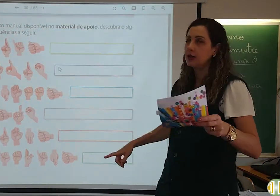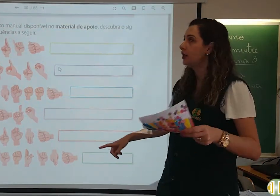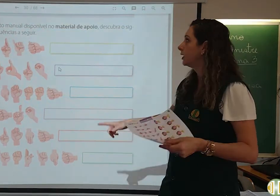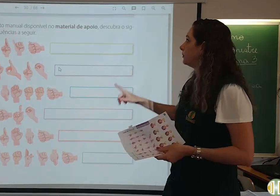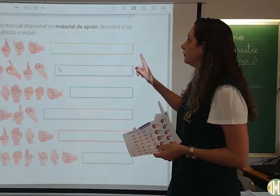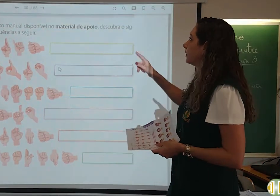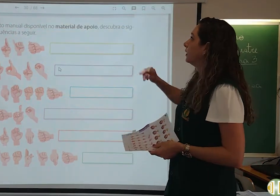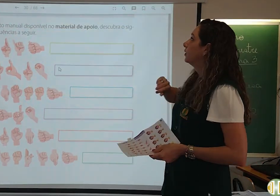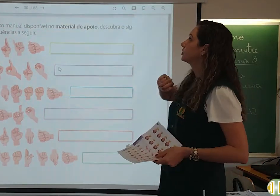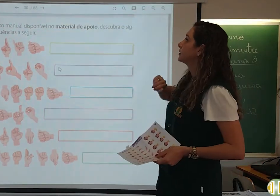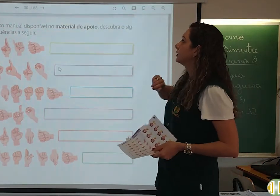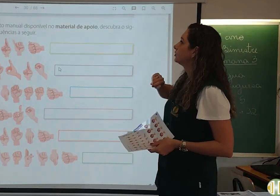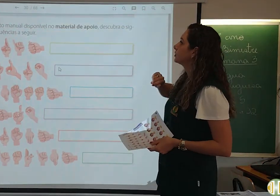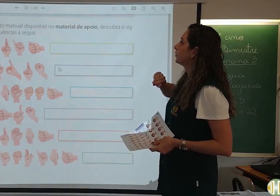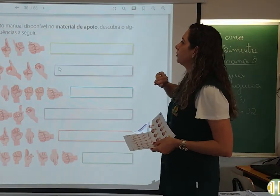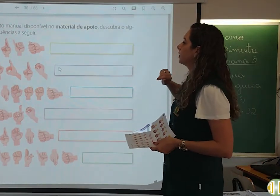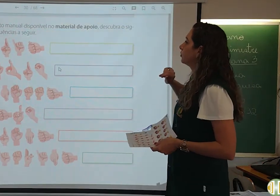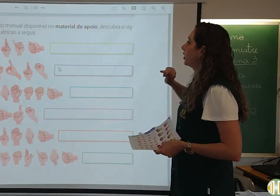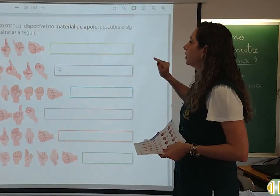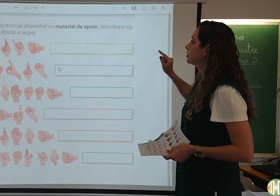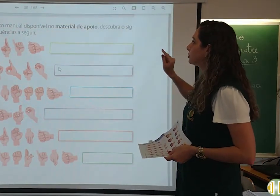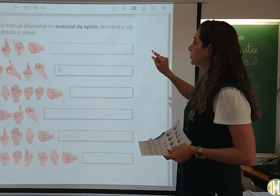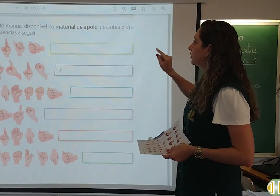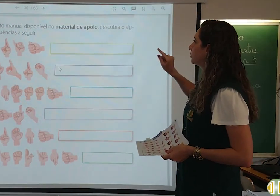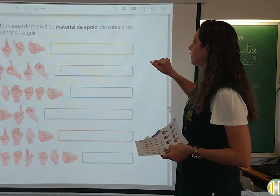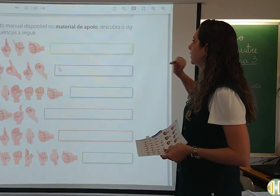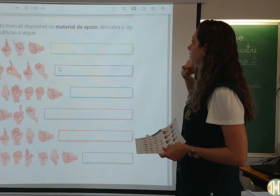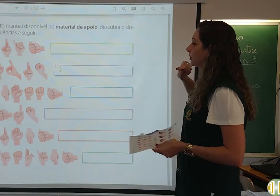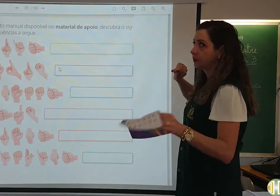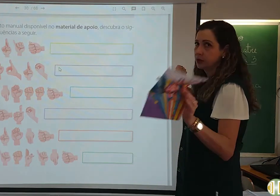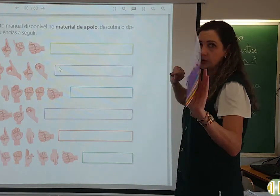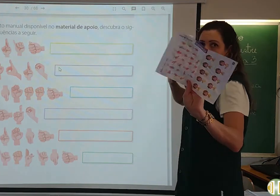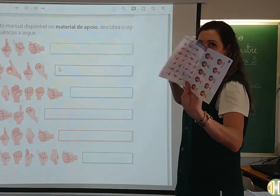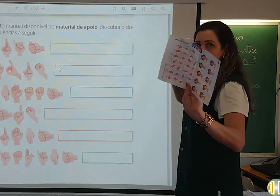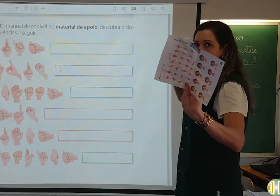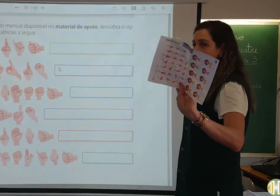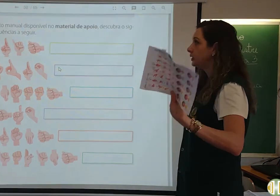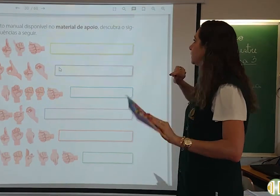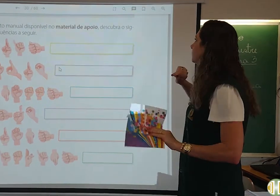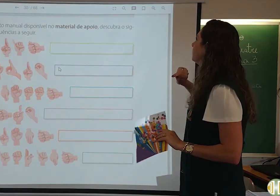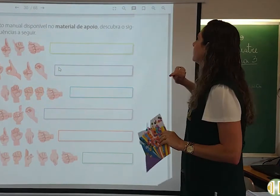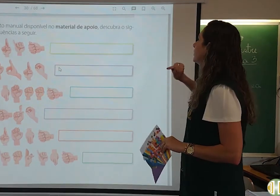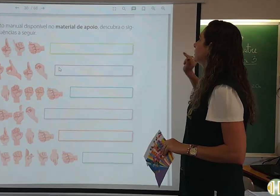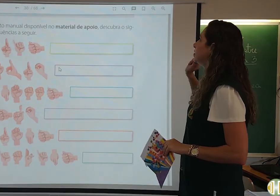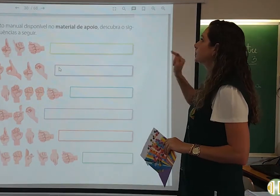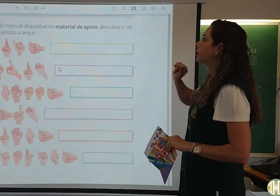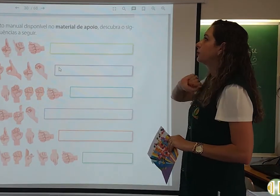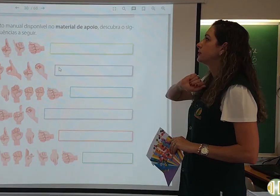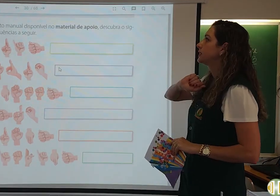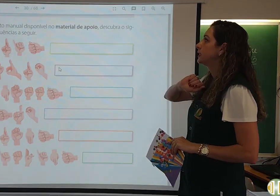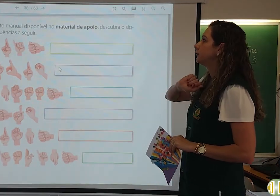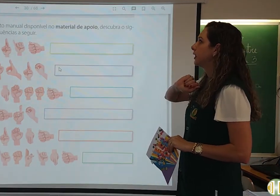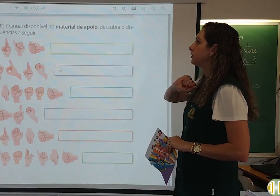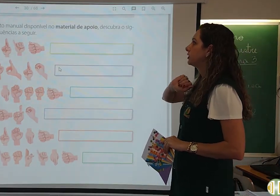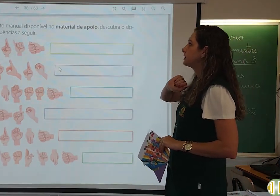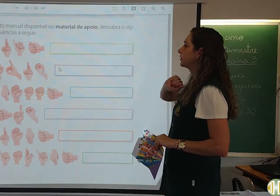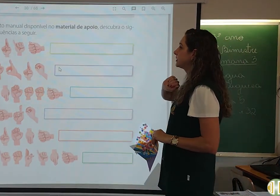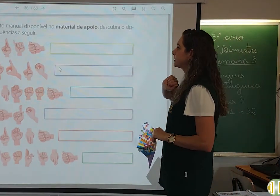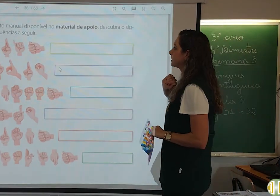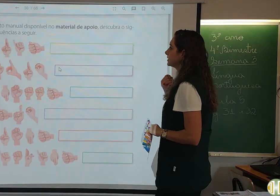lá, usando o seu manual disponível no material de apoio, esse aqui, descubra o significado das sequências a